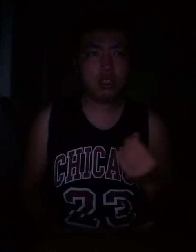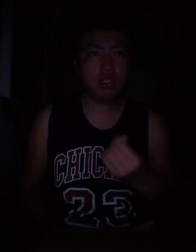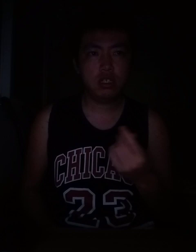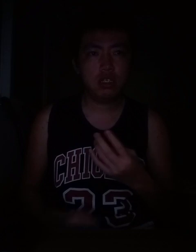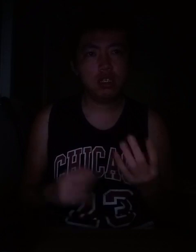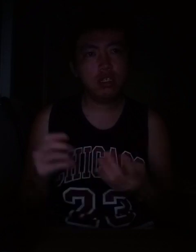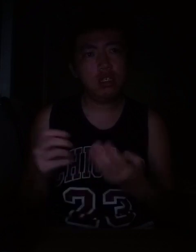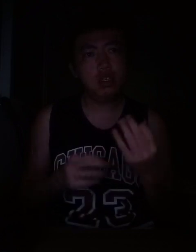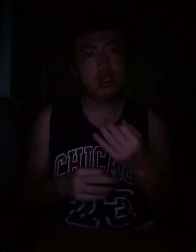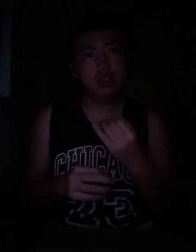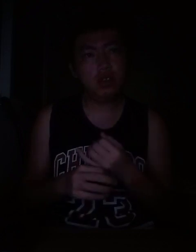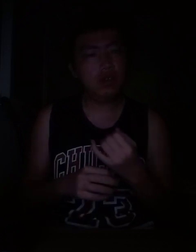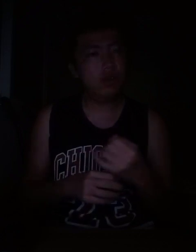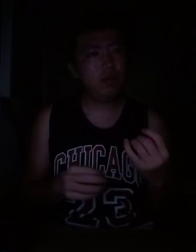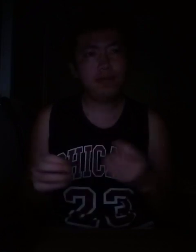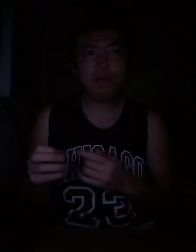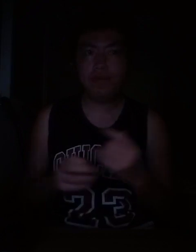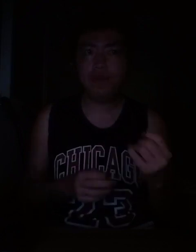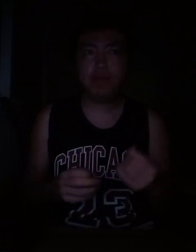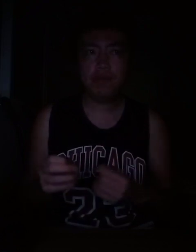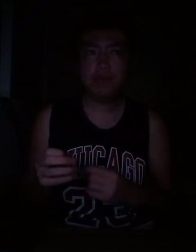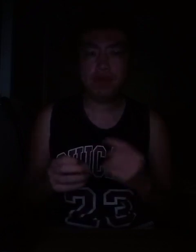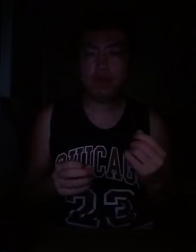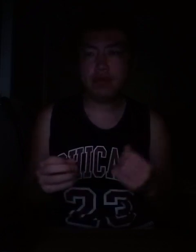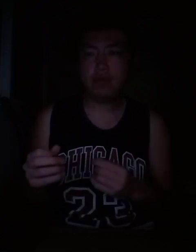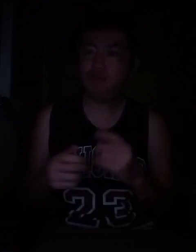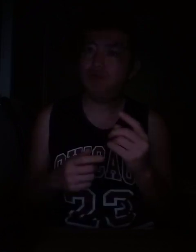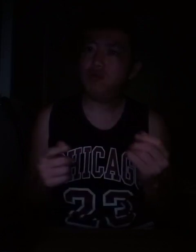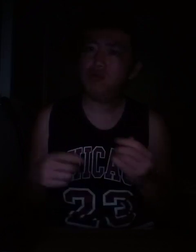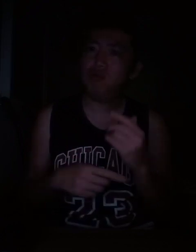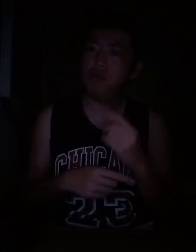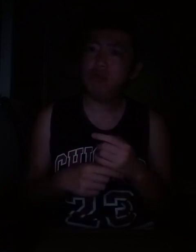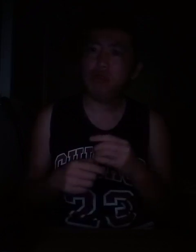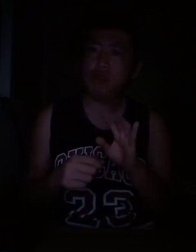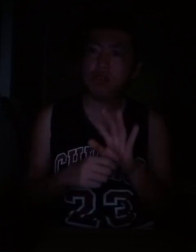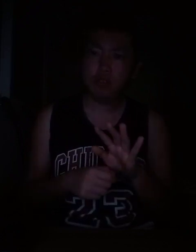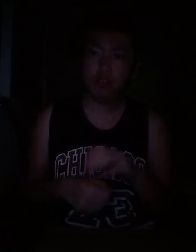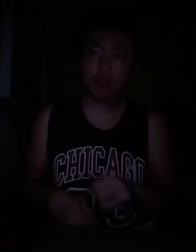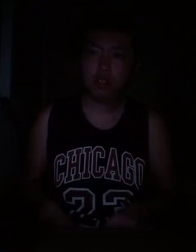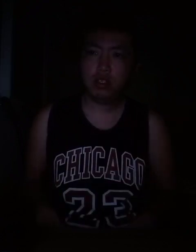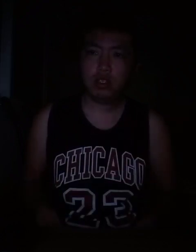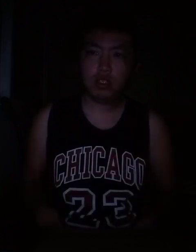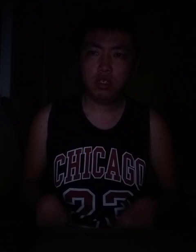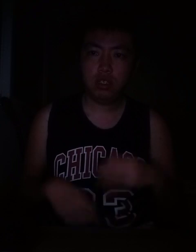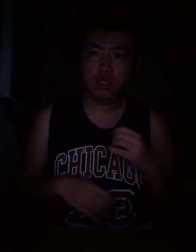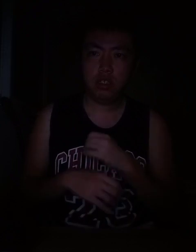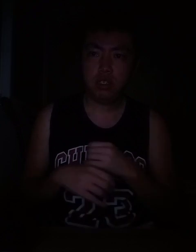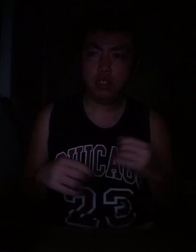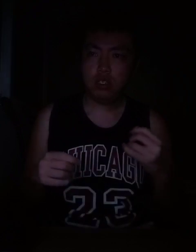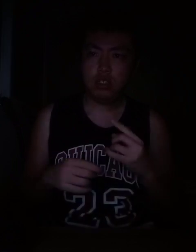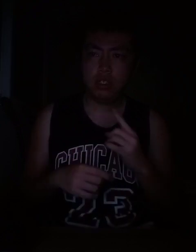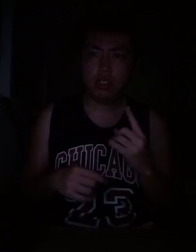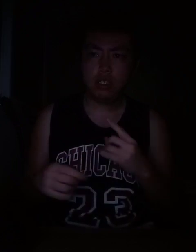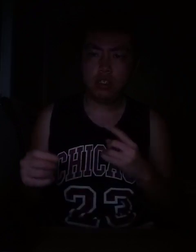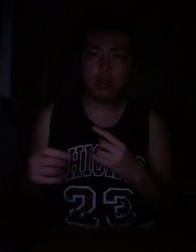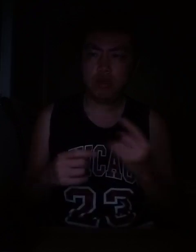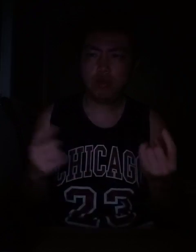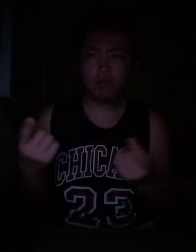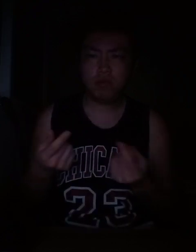90%가 통과돼 심사 과정이 사실상 유명무실하다고 보도해 드렸는데요. 대체 어떻게 심사가 이루어지는지